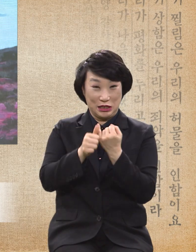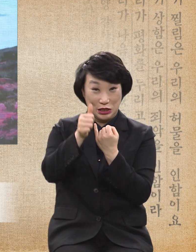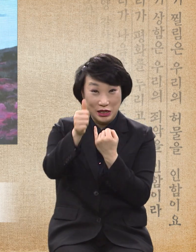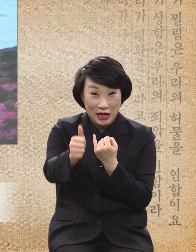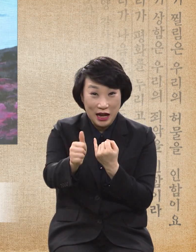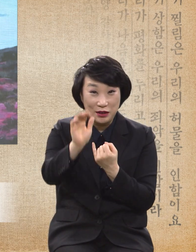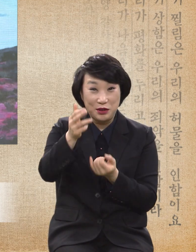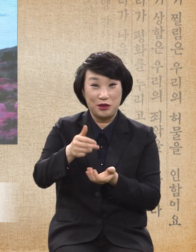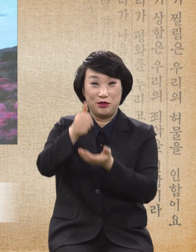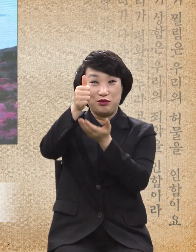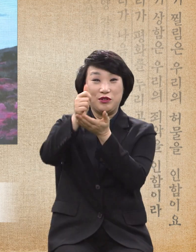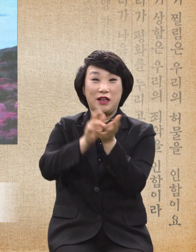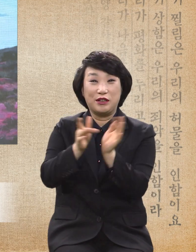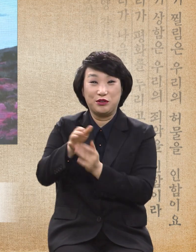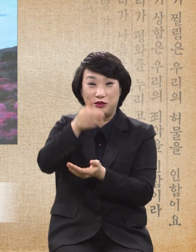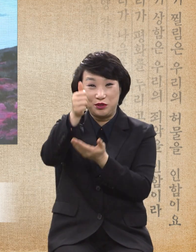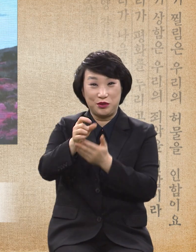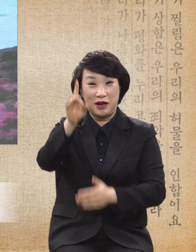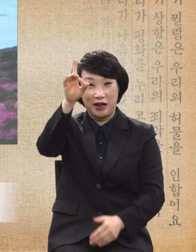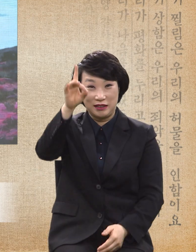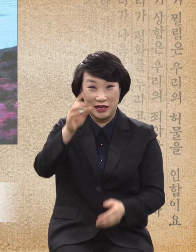신랑 주 예수 그리스도,